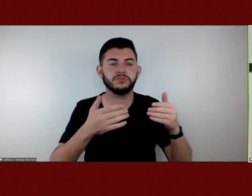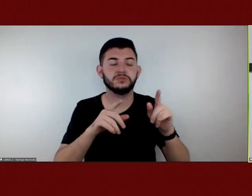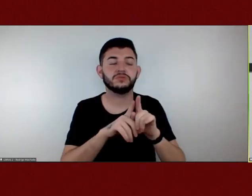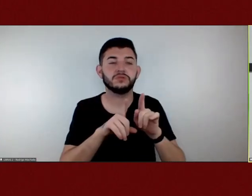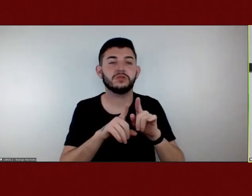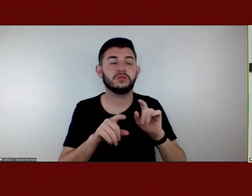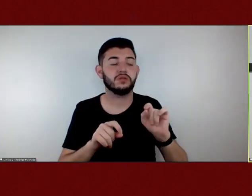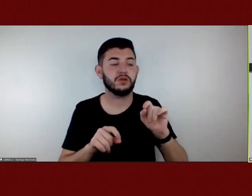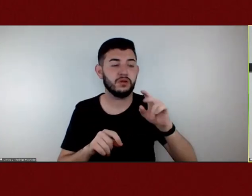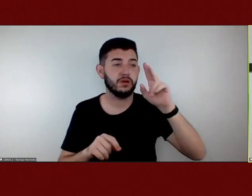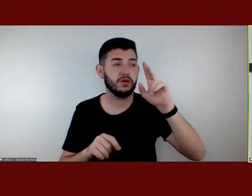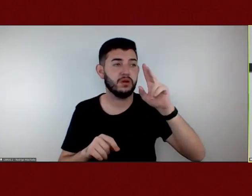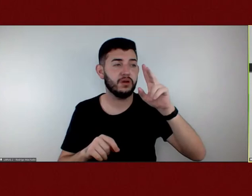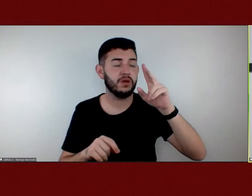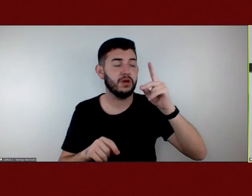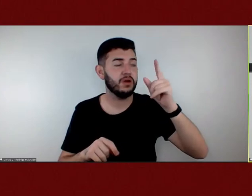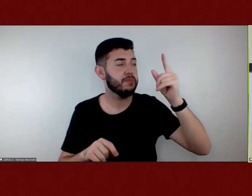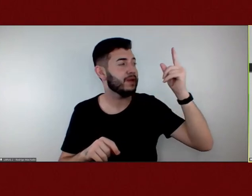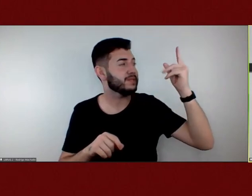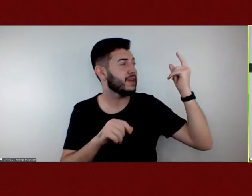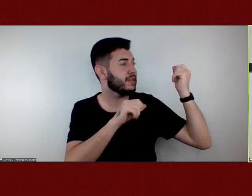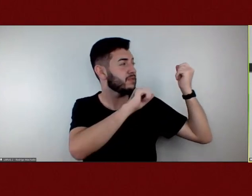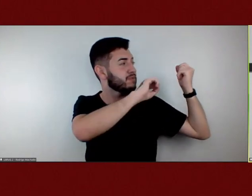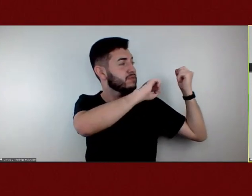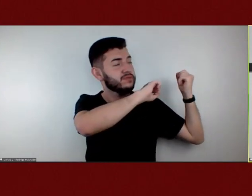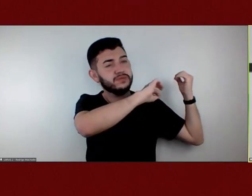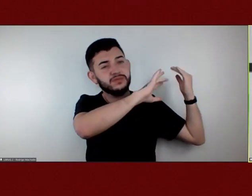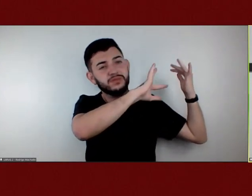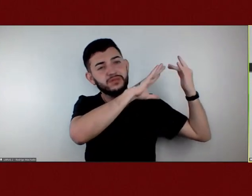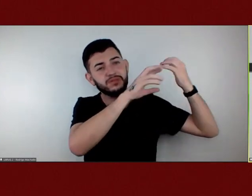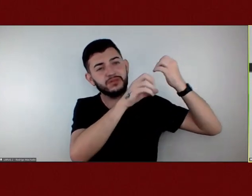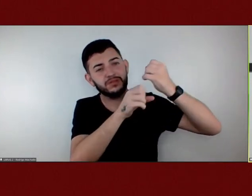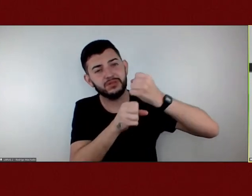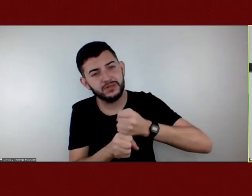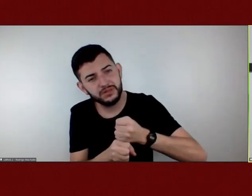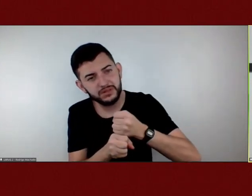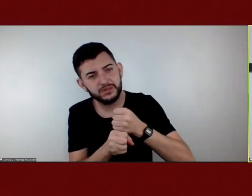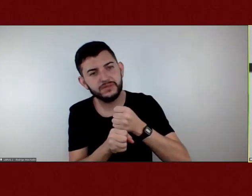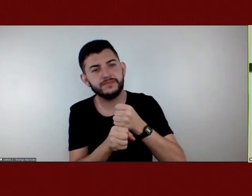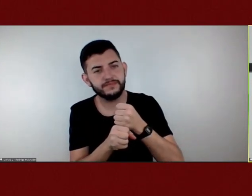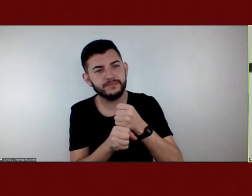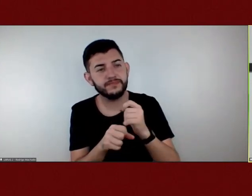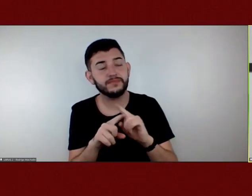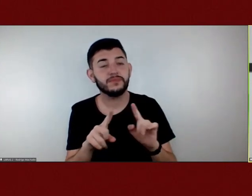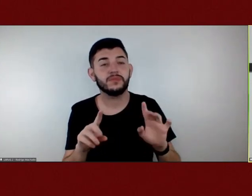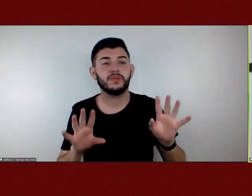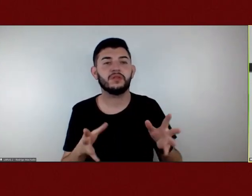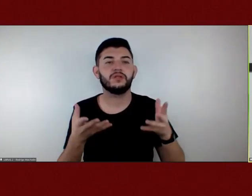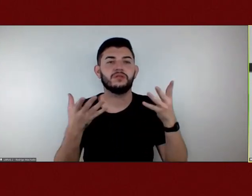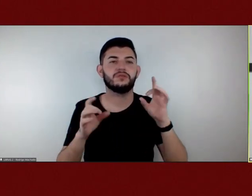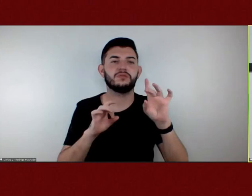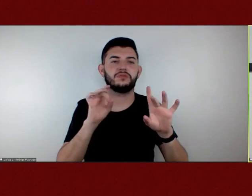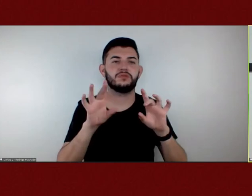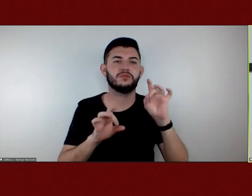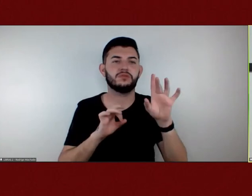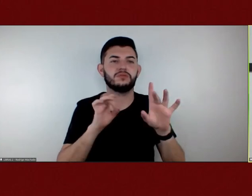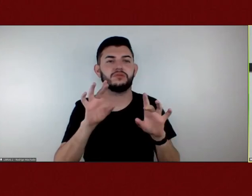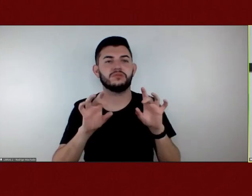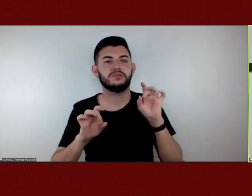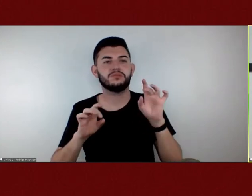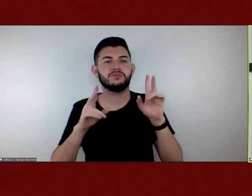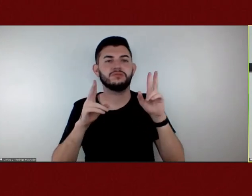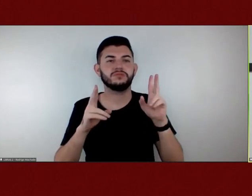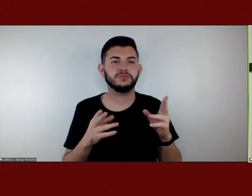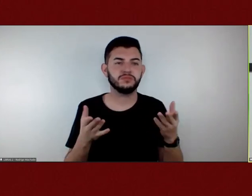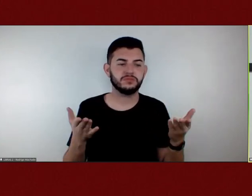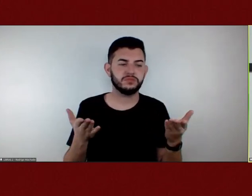passado. Mas uma comemoração como essa, a gente tem que ter uma